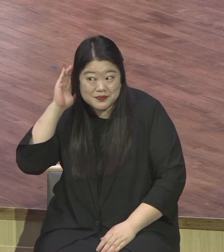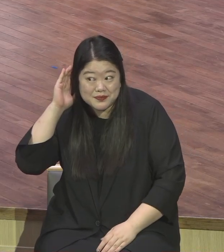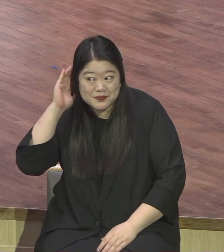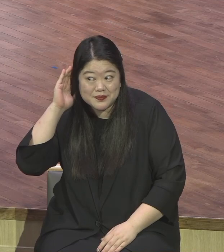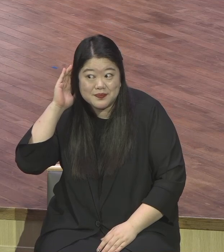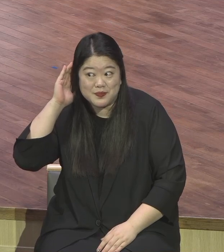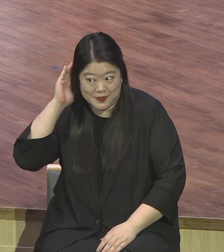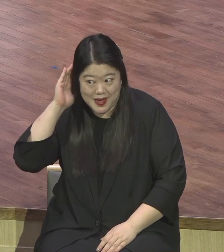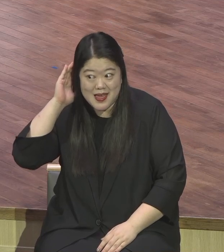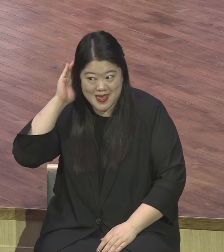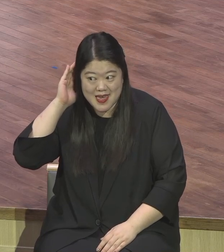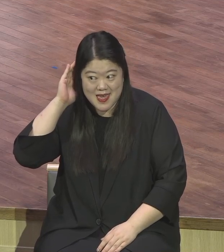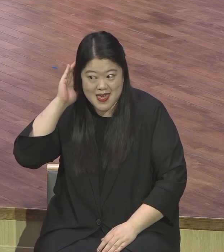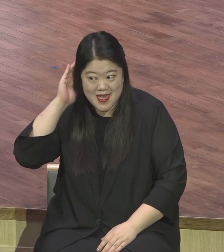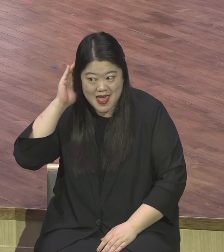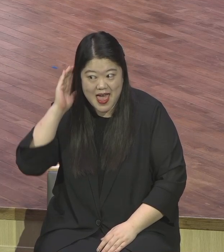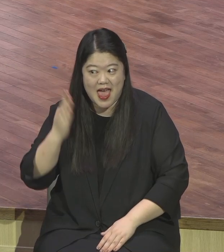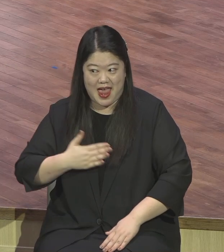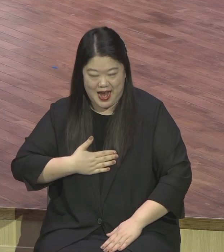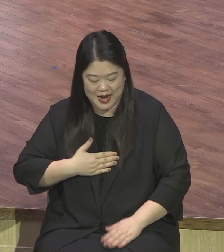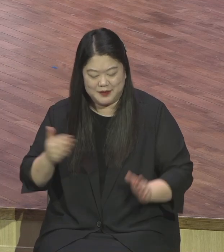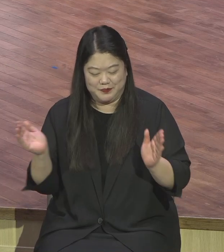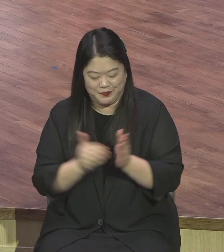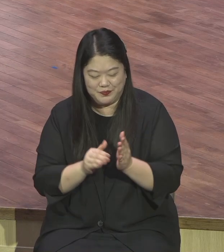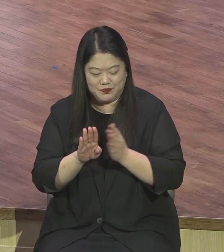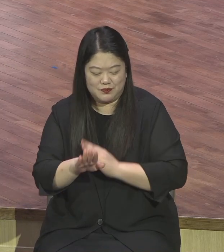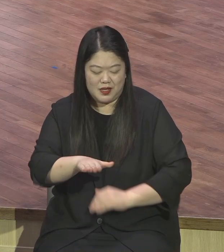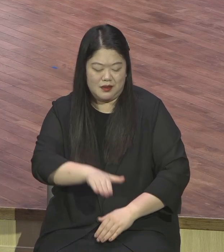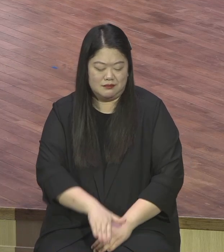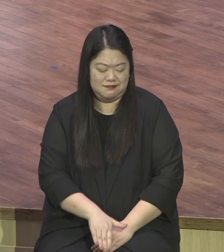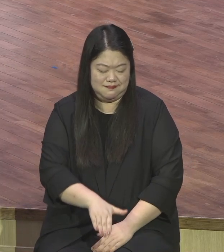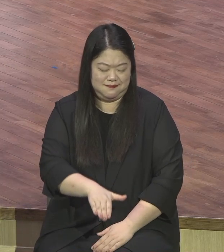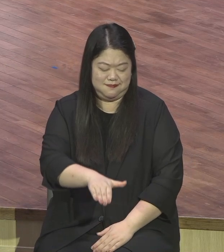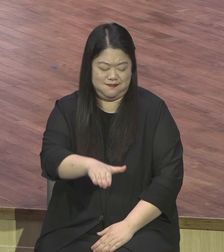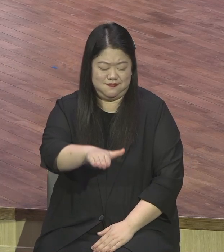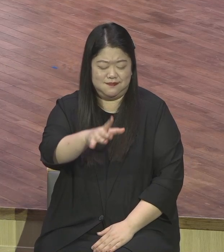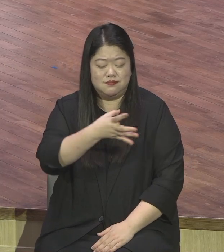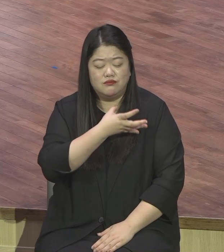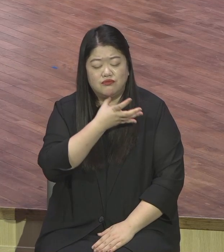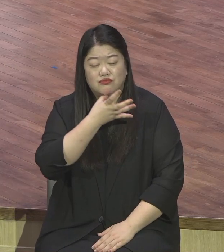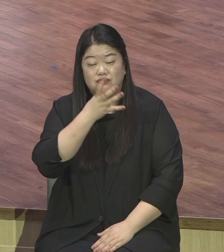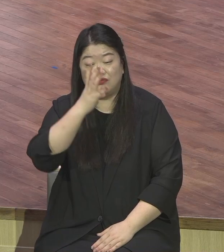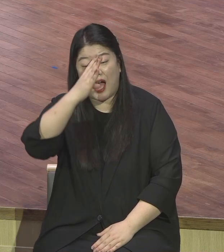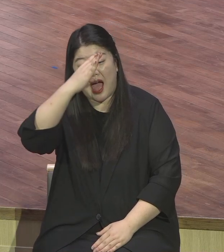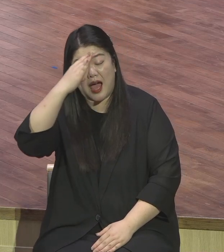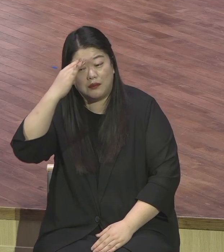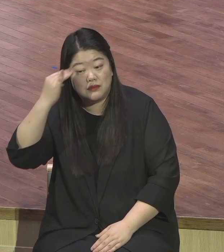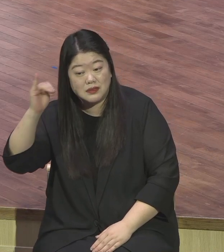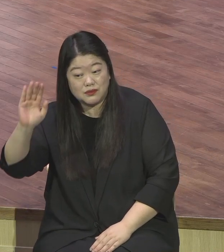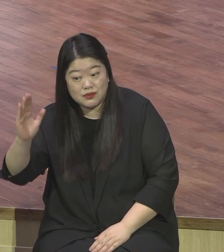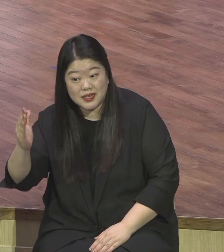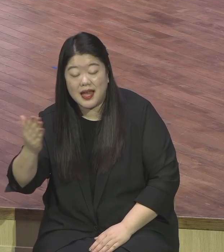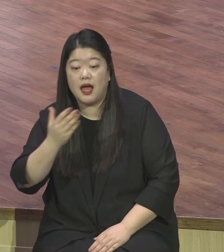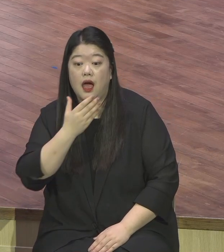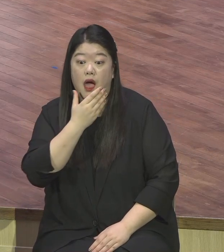자라면서 나이가 들어가서 할머니가 될 때까지 얼마나 행복하게 살았는지.